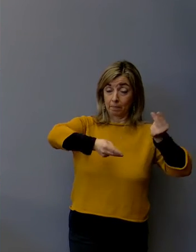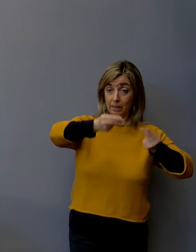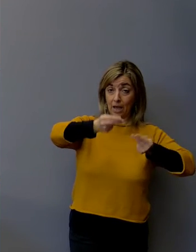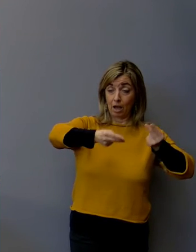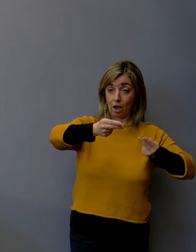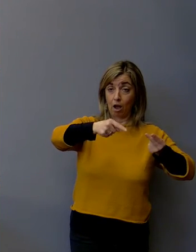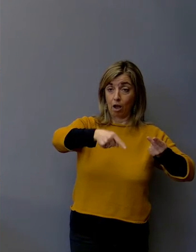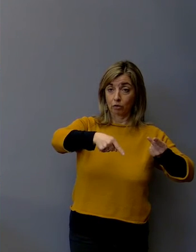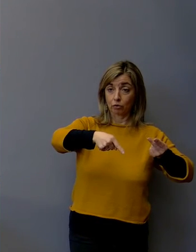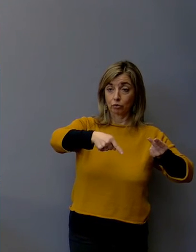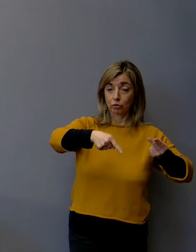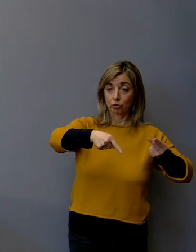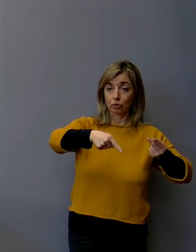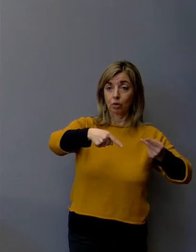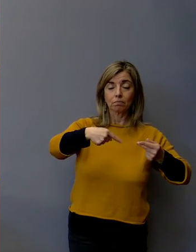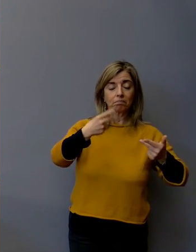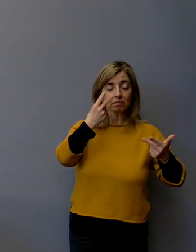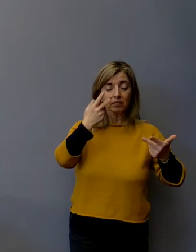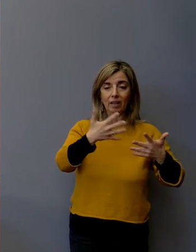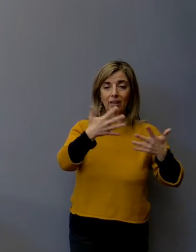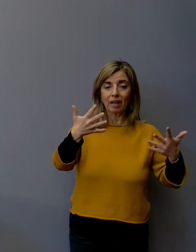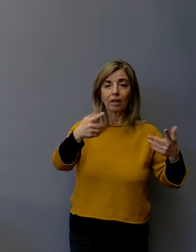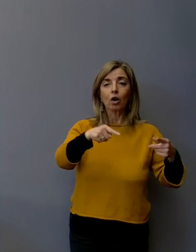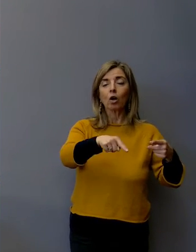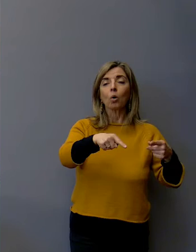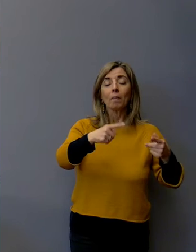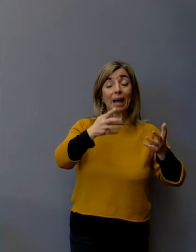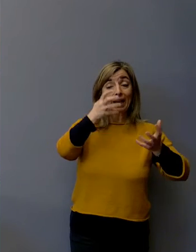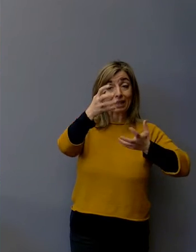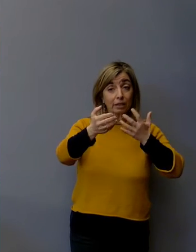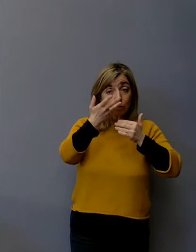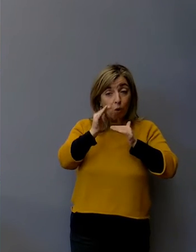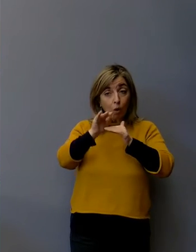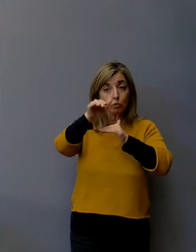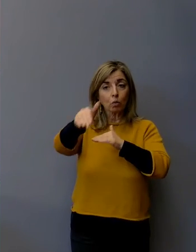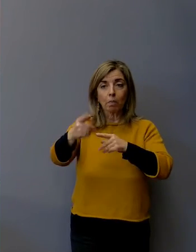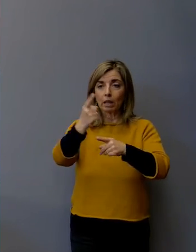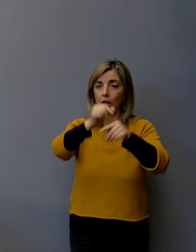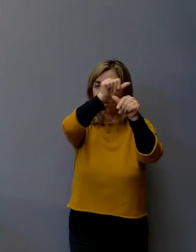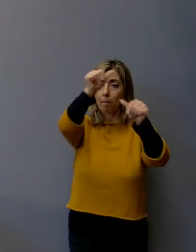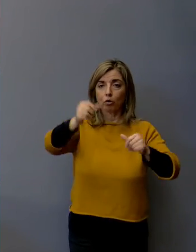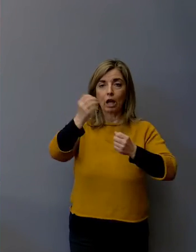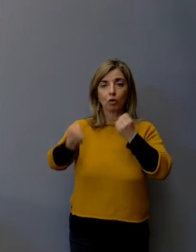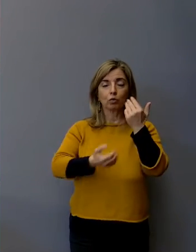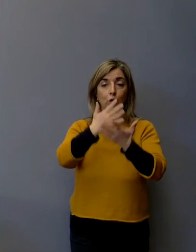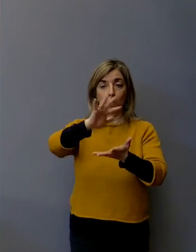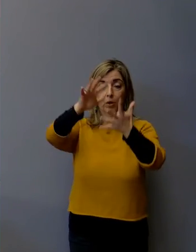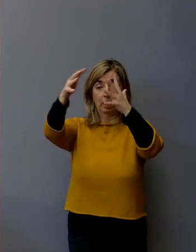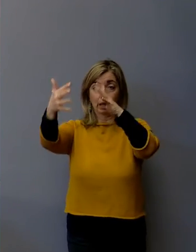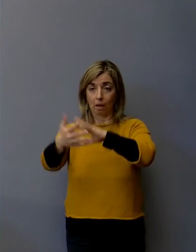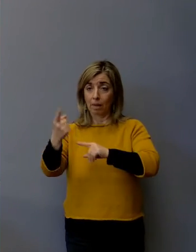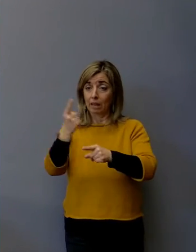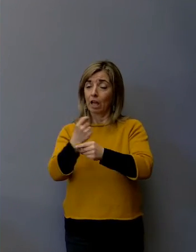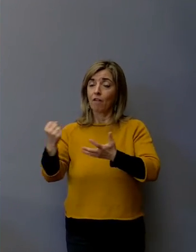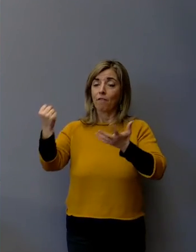la crisi e dobbiamo cambiare il nostro modello di sviluppo dobbiamo abbandonare probabilmente molte delle nostre convinzioni investire sulla compatibilità